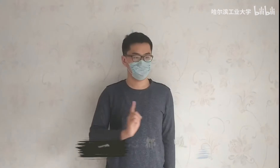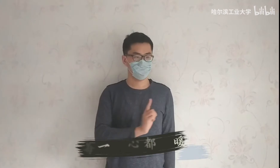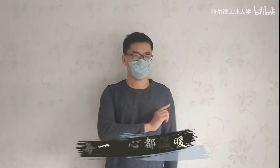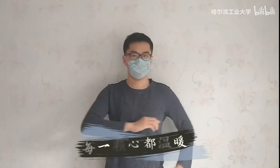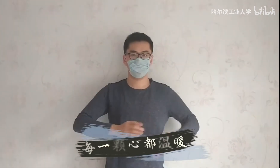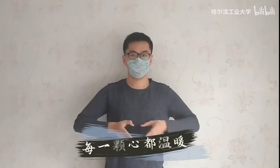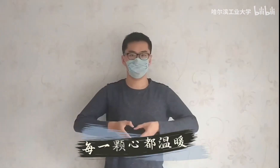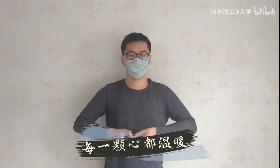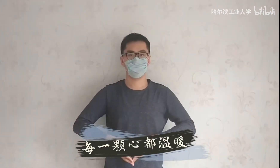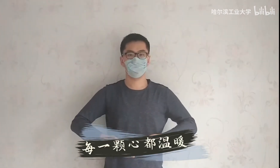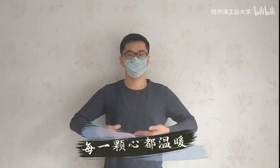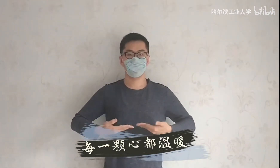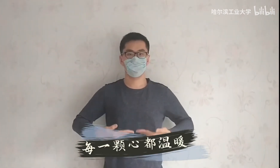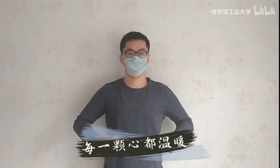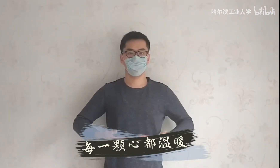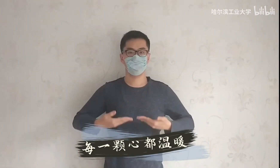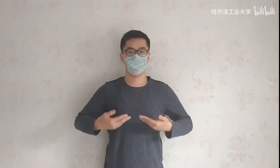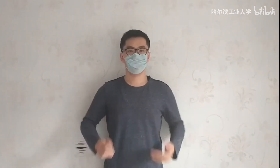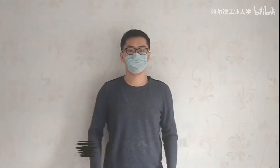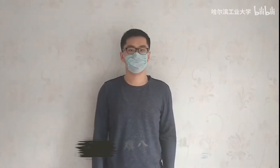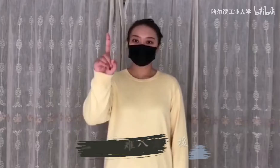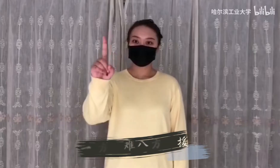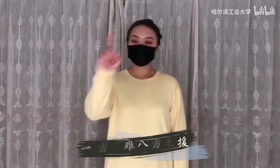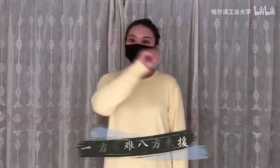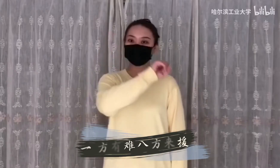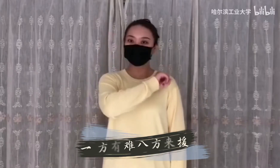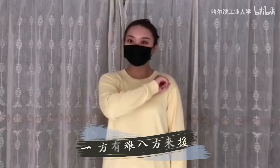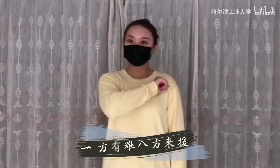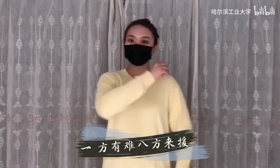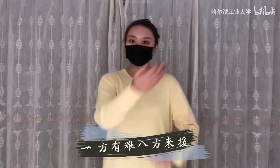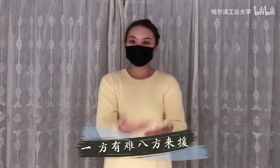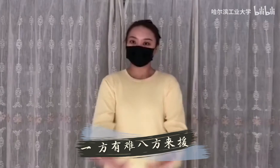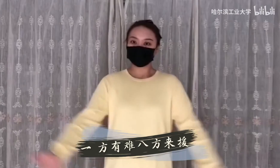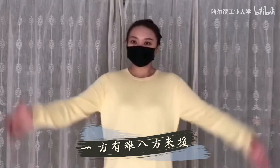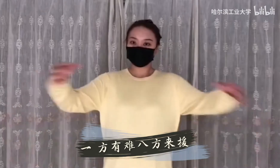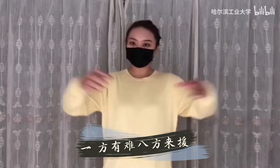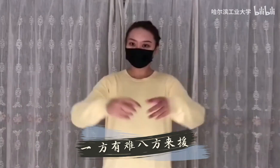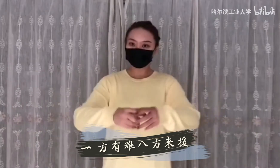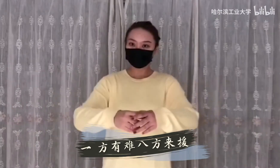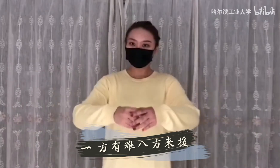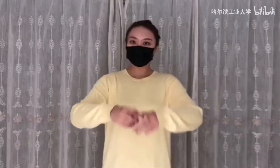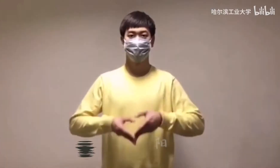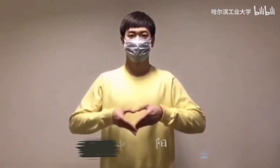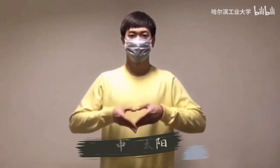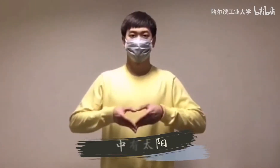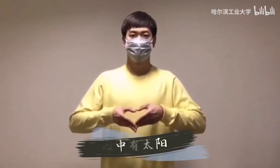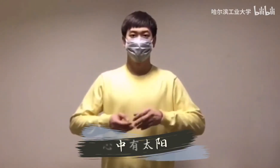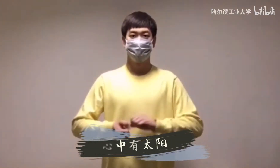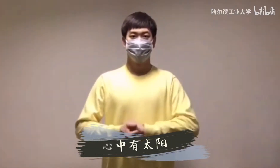每一颗心都温暖，一方有难八方来援，心中有